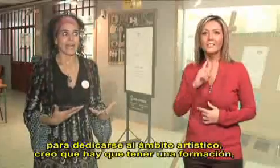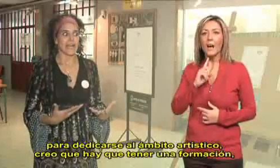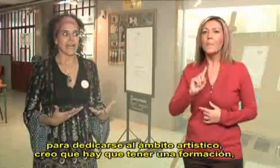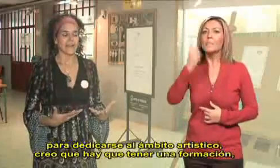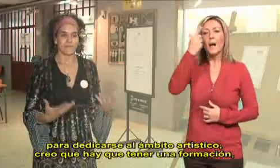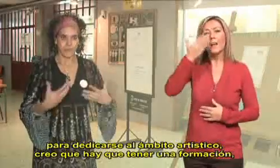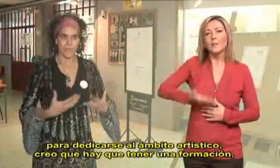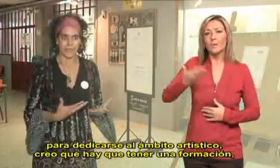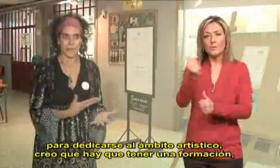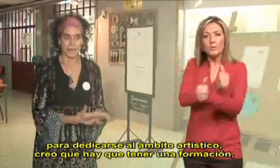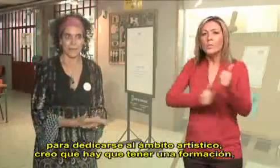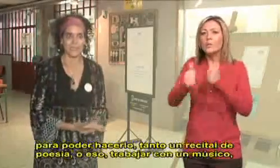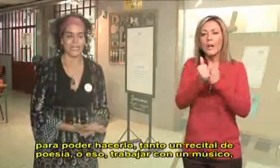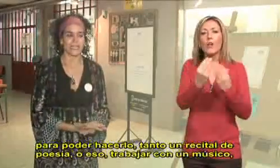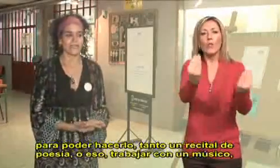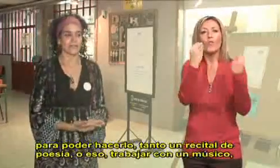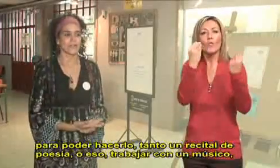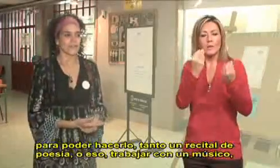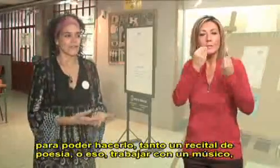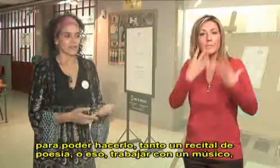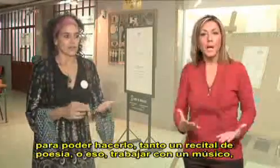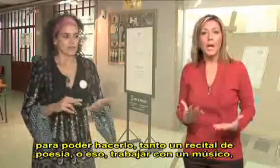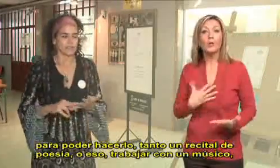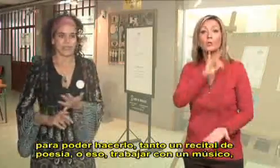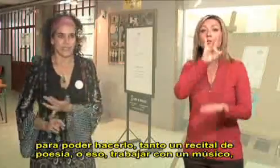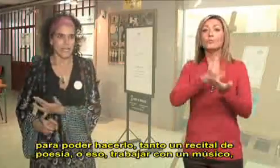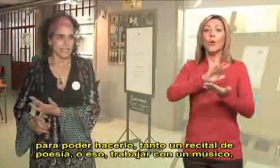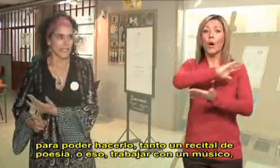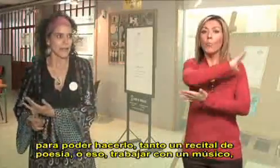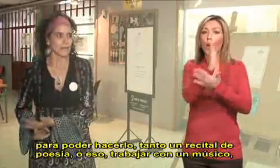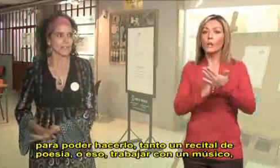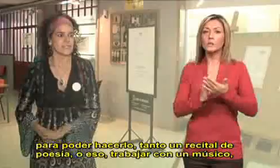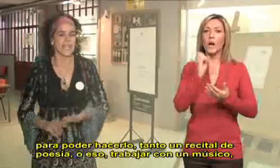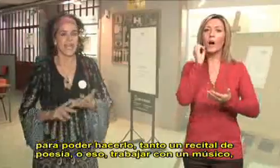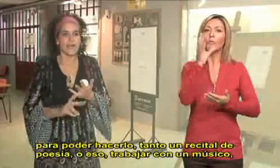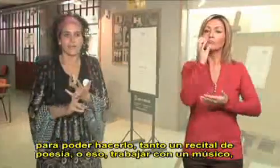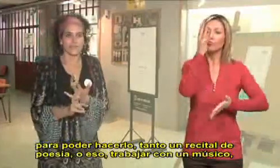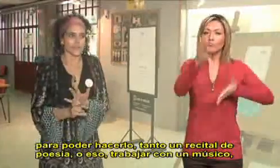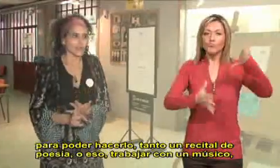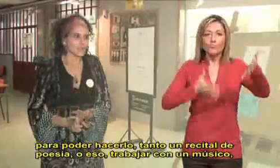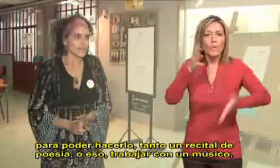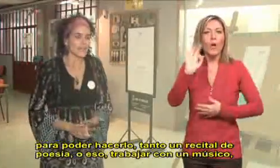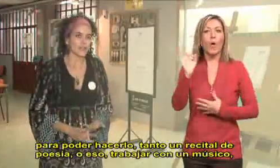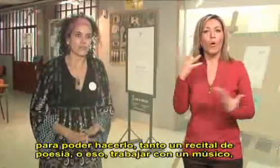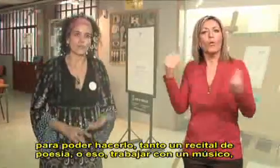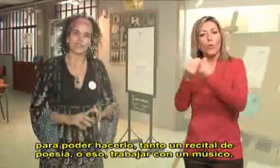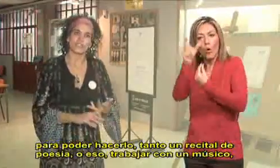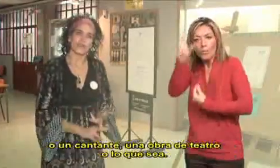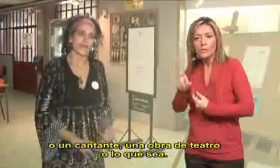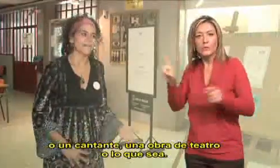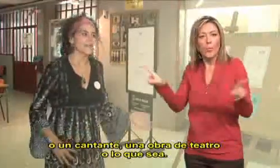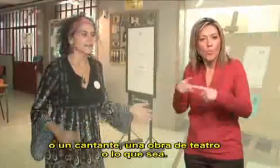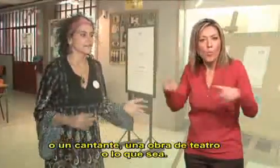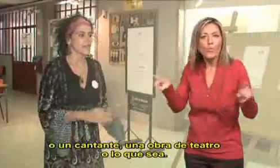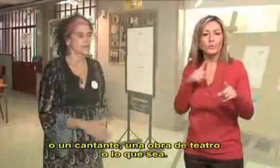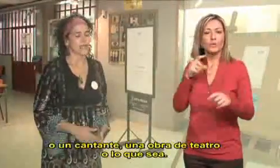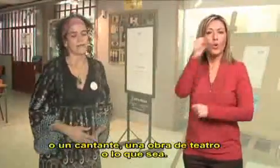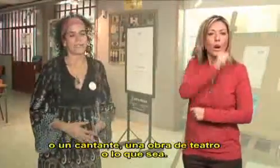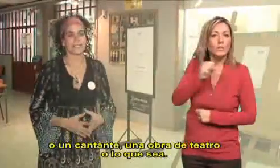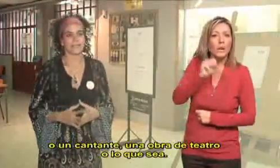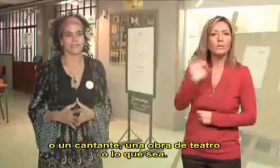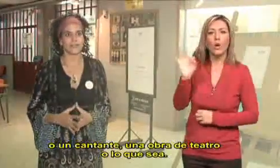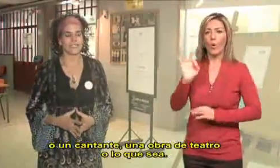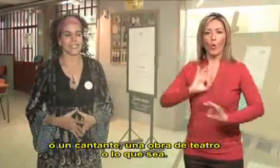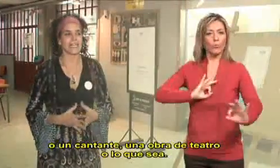una formación para poder hacerlo, tanto un recital de poesía o eso, trabajar con un músico, un cantante,